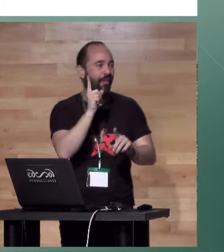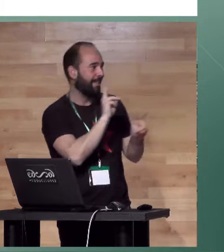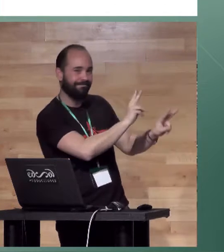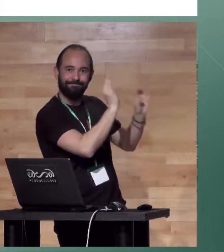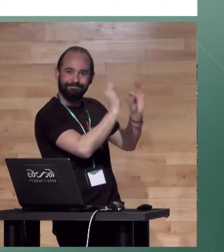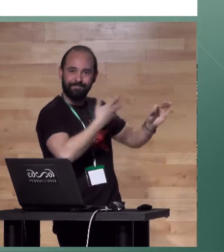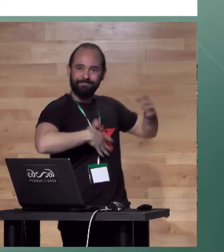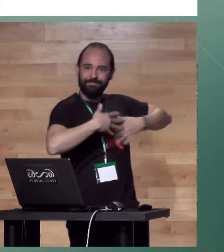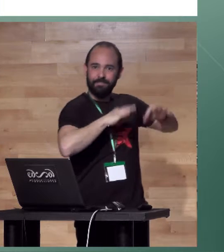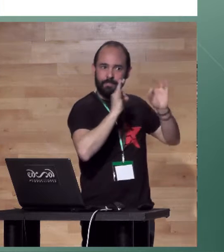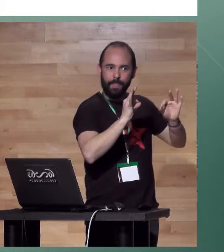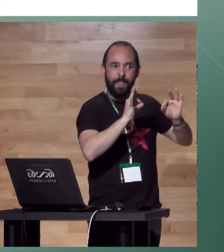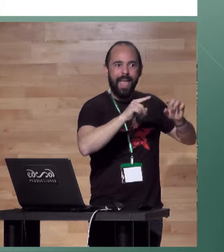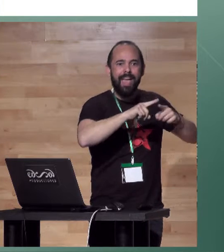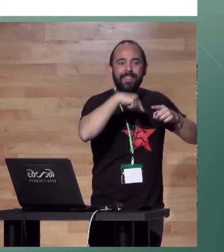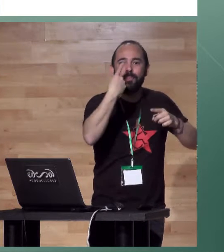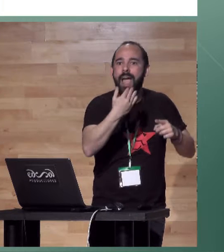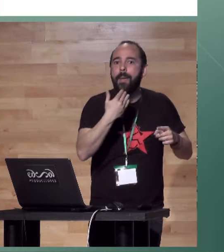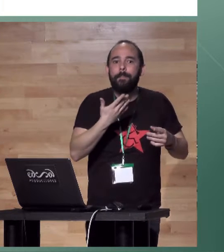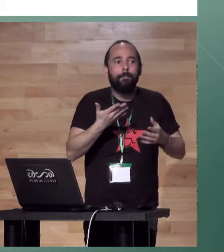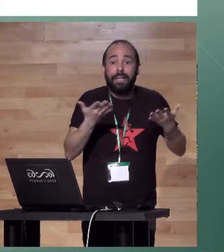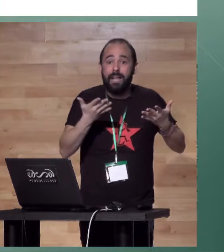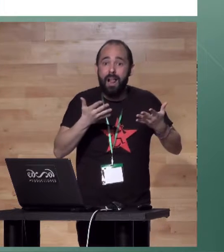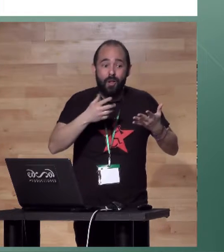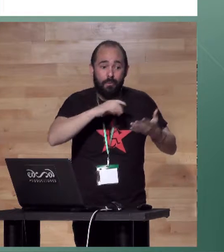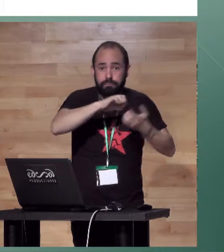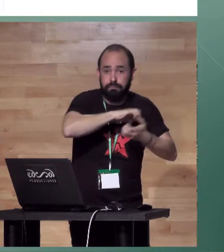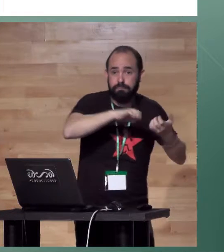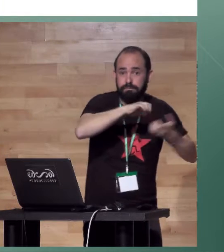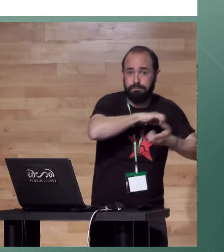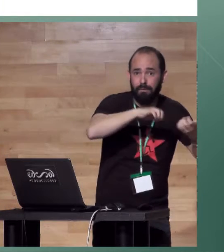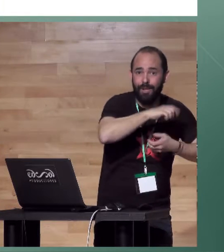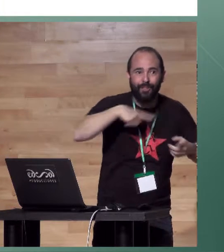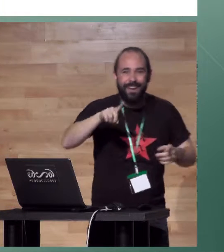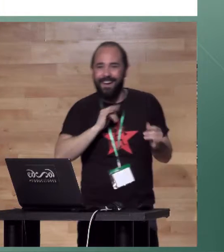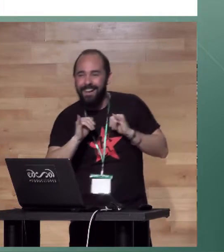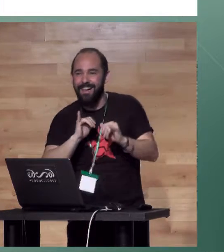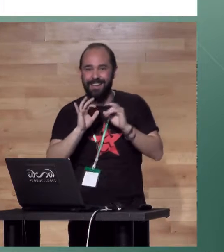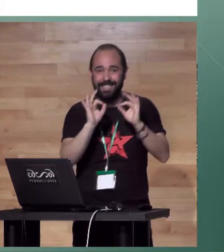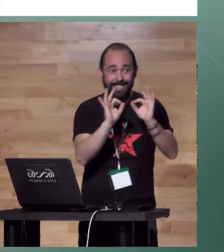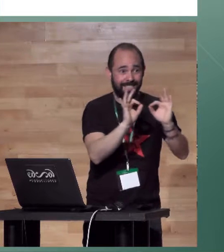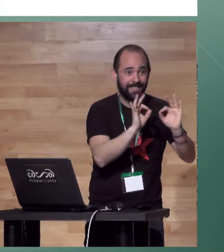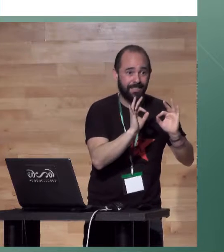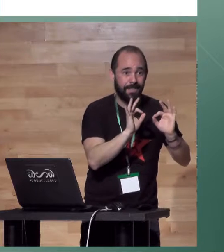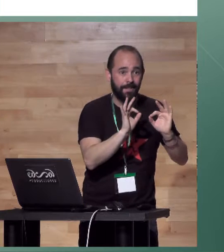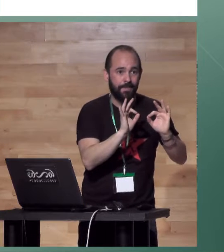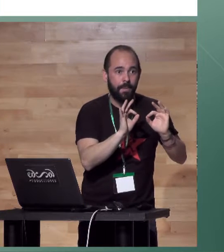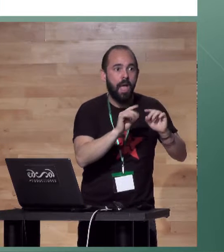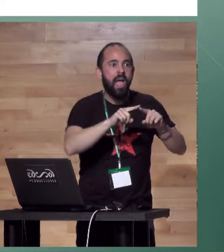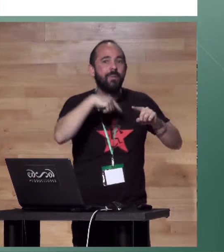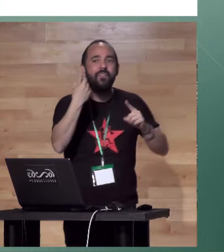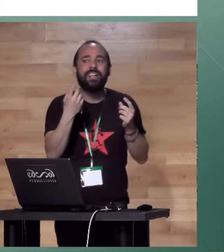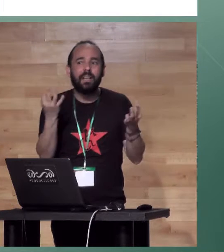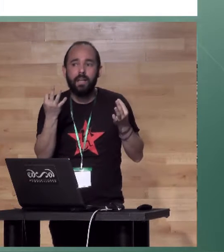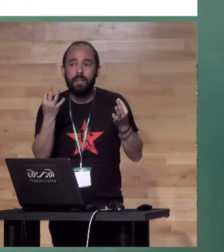y eso es la presentación, conocer a los actores, interiorizar el personaje, conocer el personaje. Luego está la trama, lo que